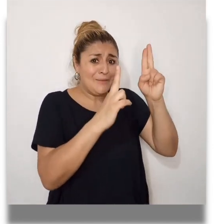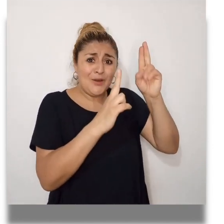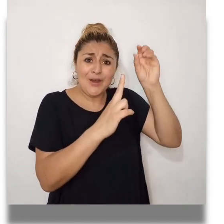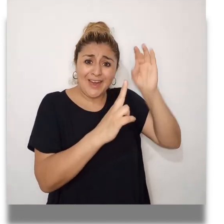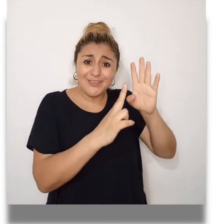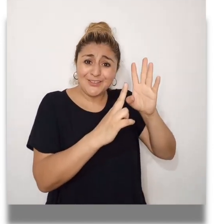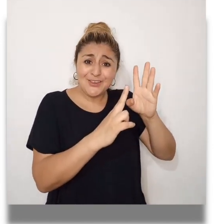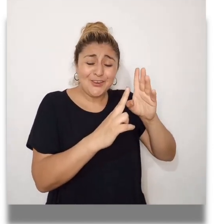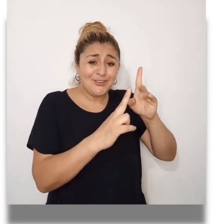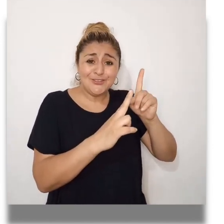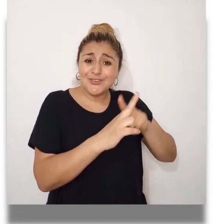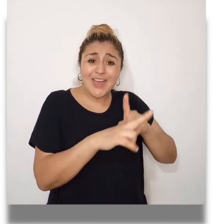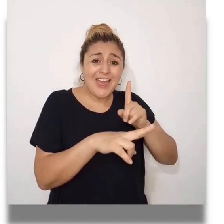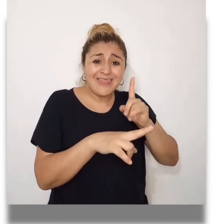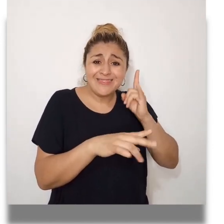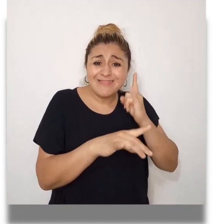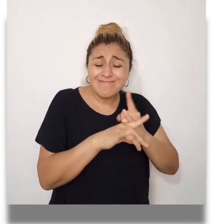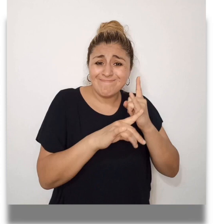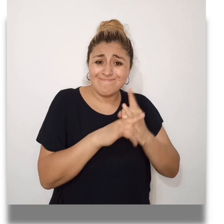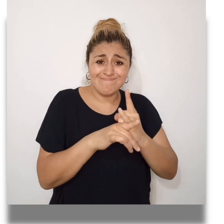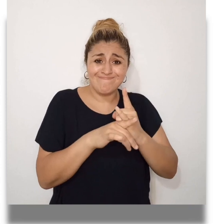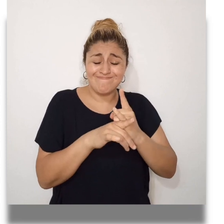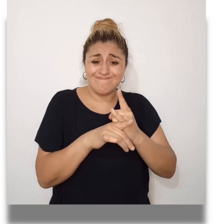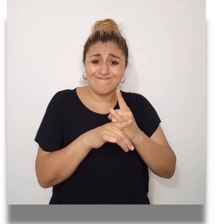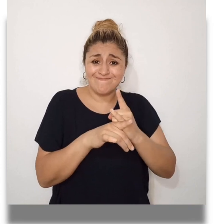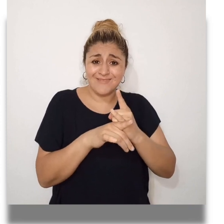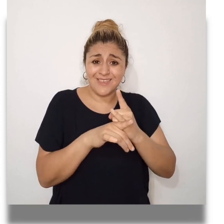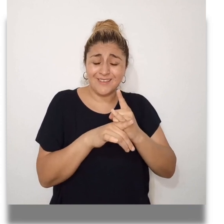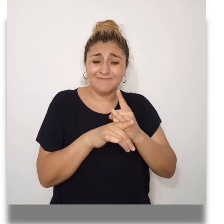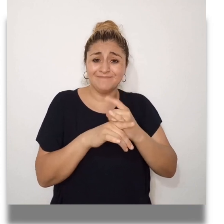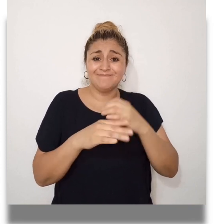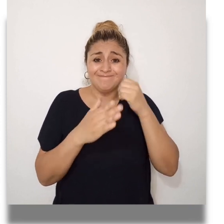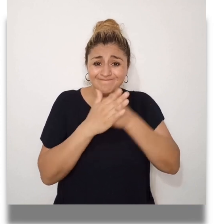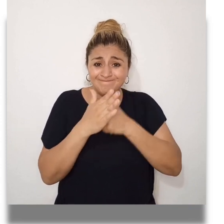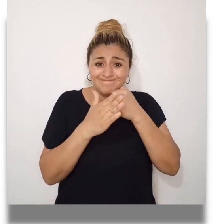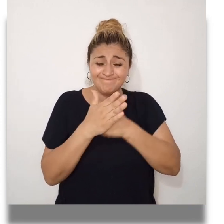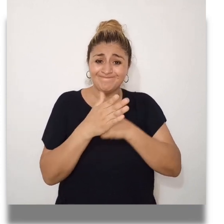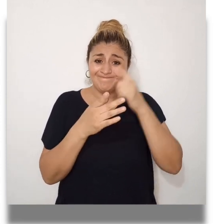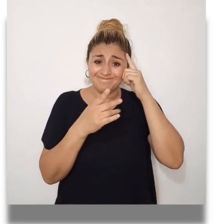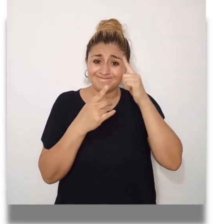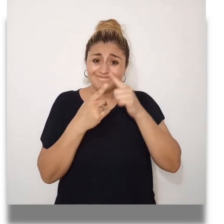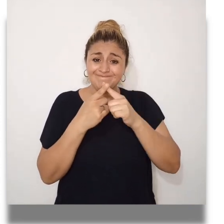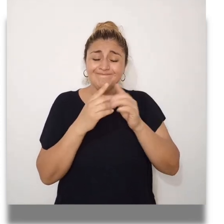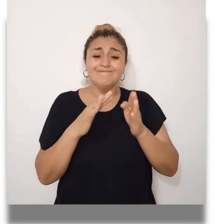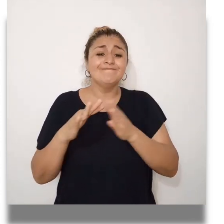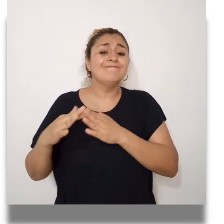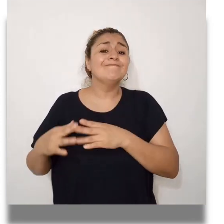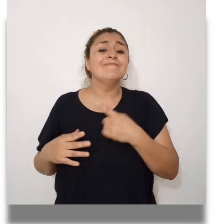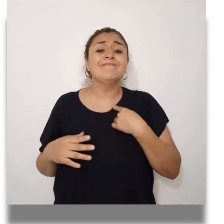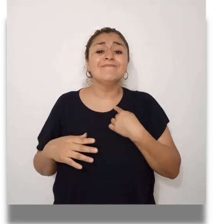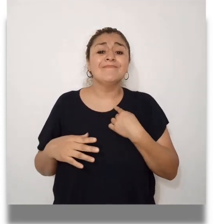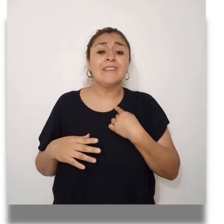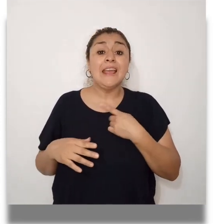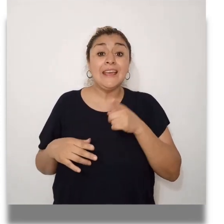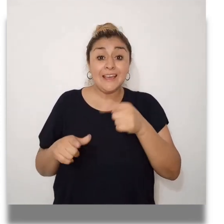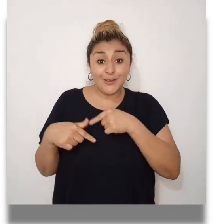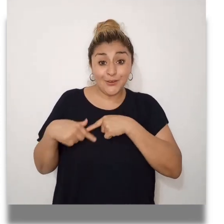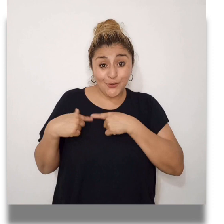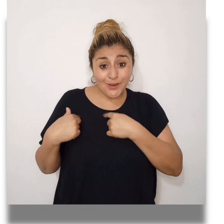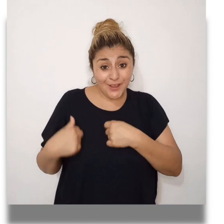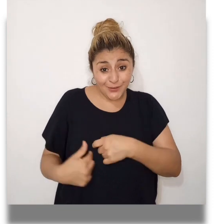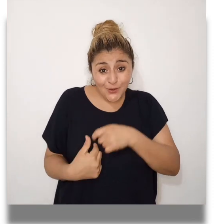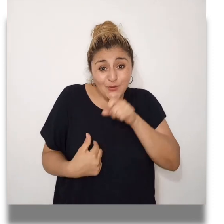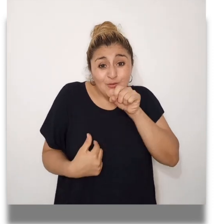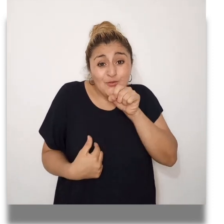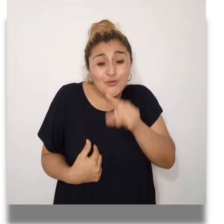Que ton corps n'envie point les pécheurs. Que tu corazón no tenga envidia de los pecadores.